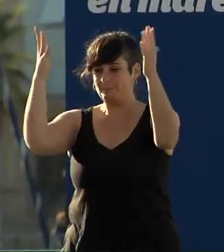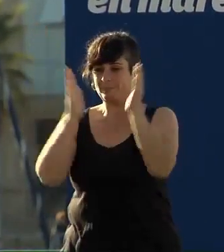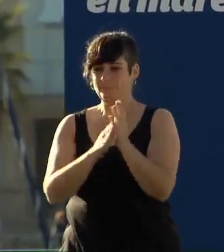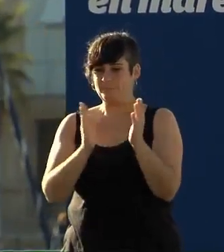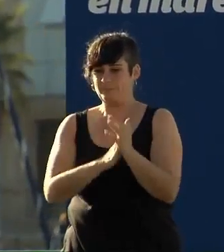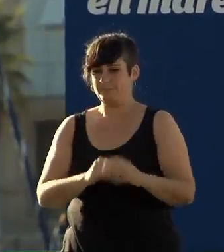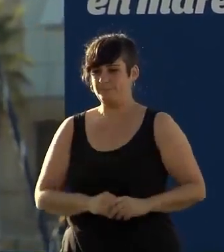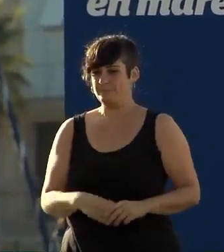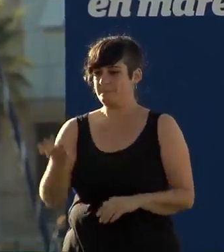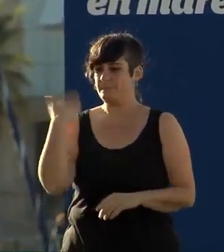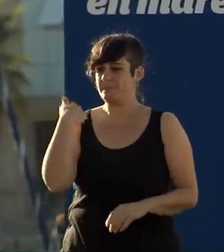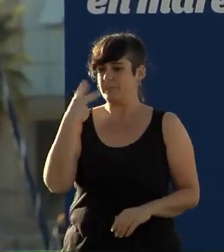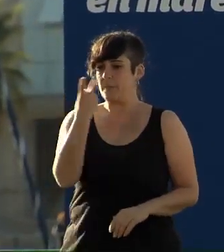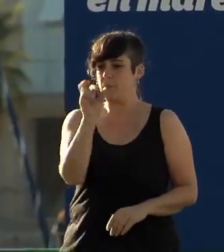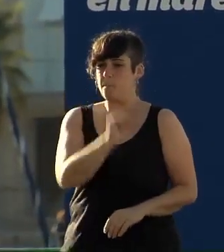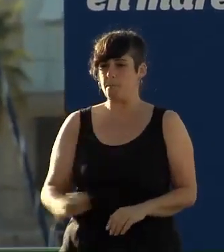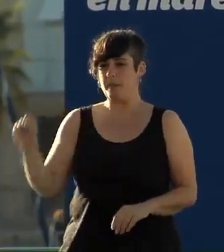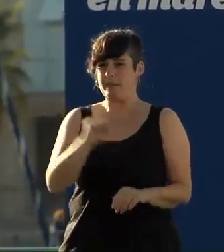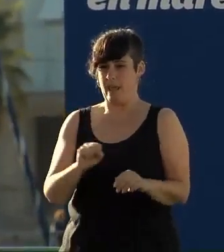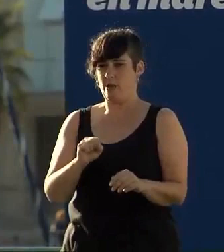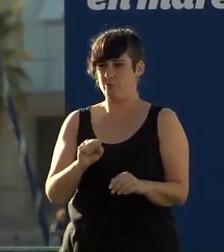Hai 20 anos,